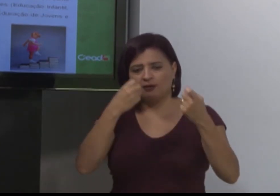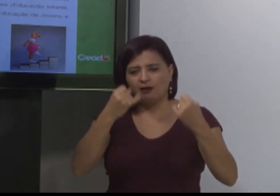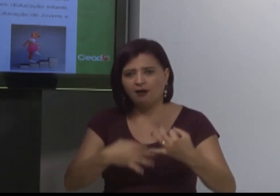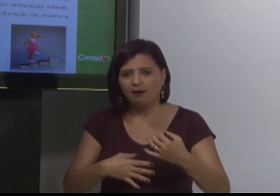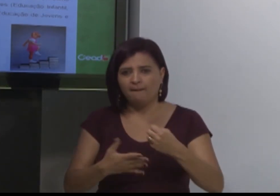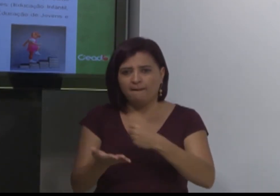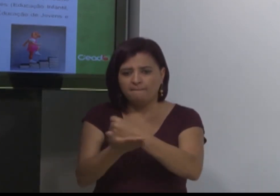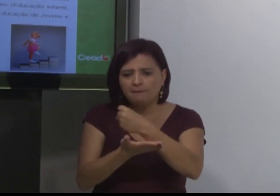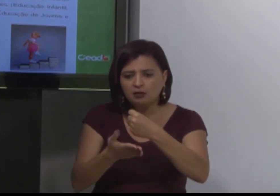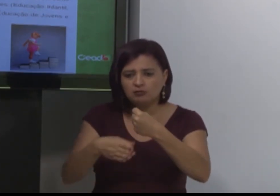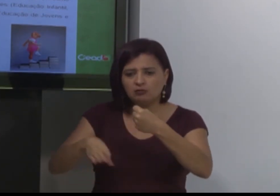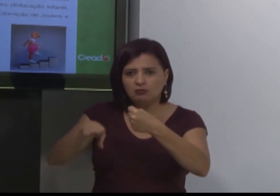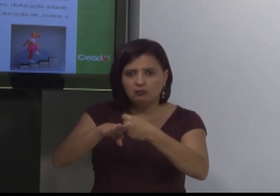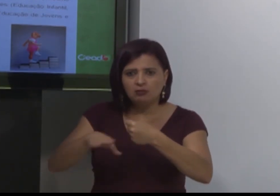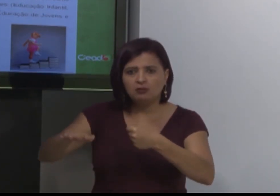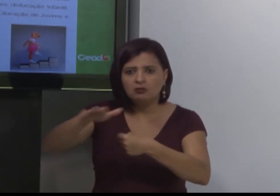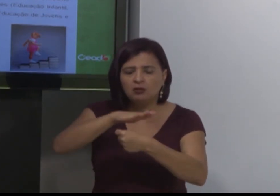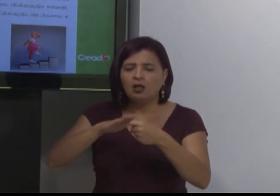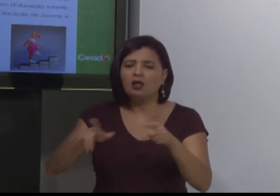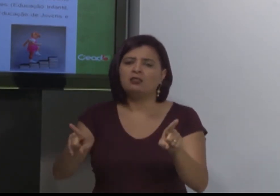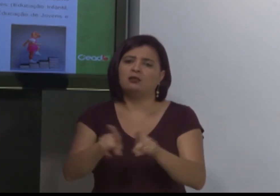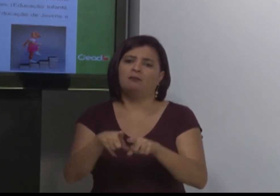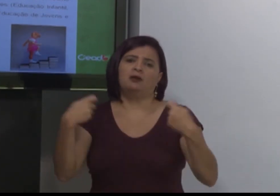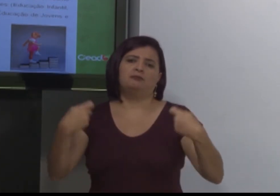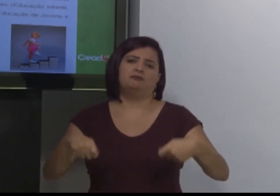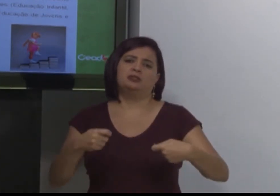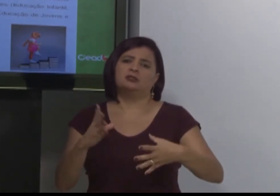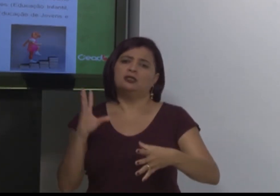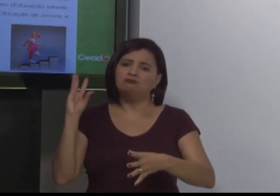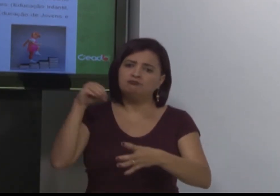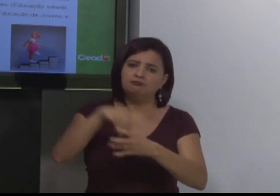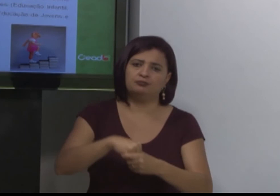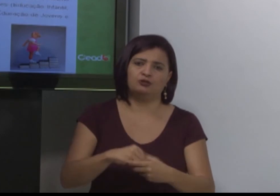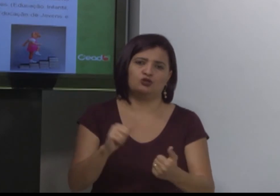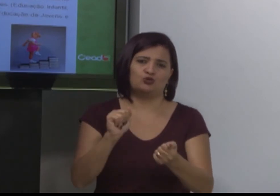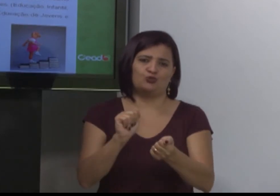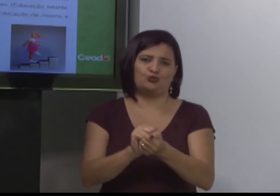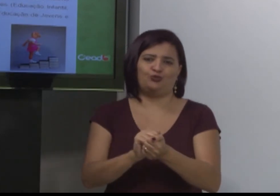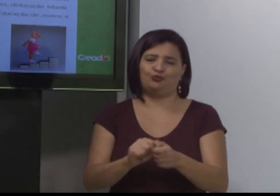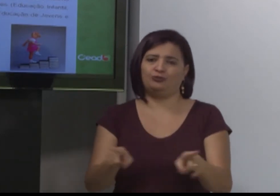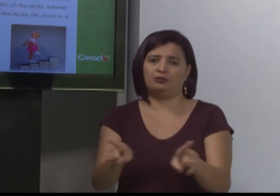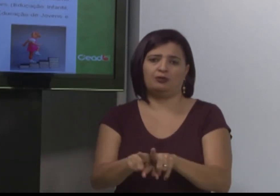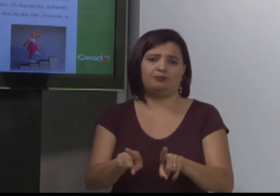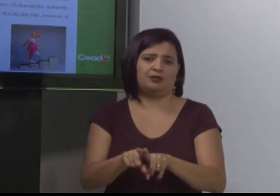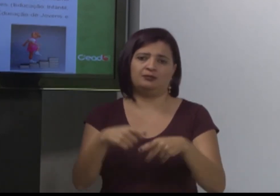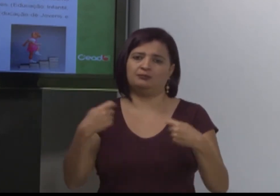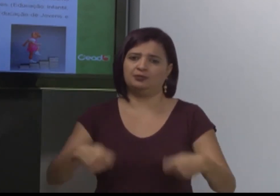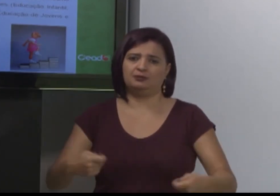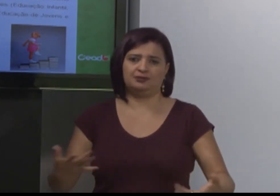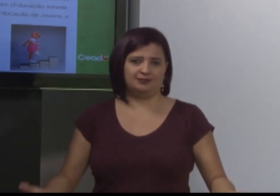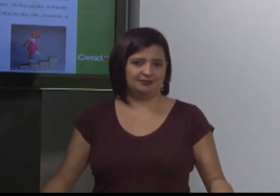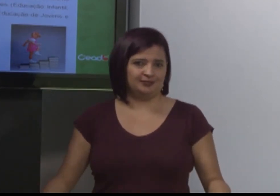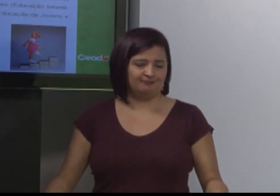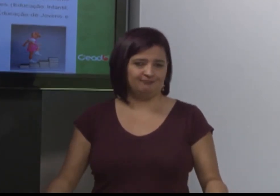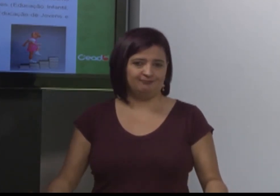E quanto aos níveis básico, intermediário e avançado? É necessário contextualizá-los. Por quê?